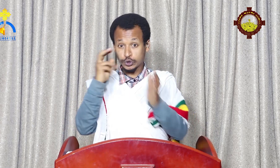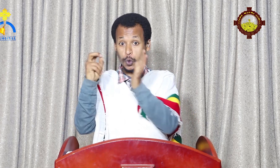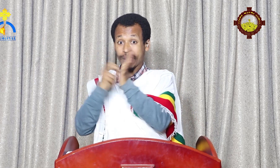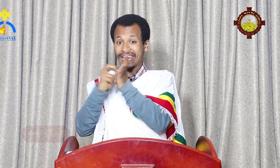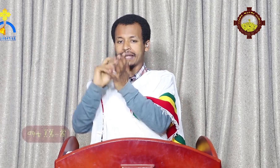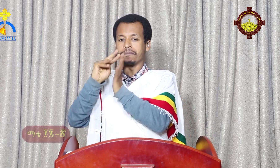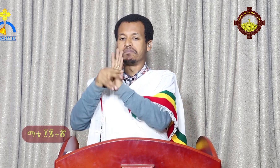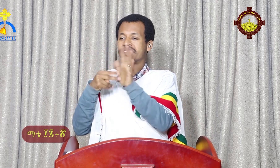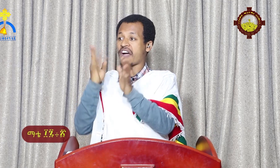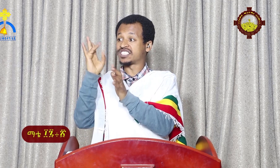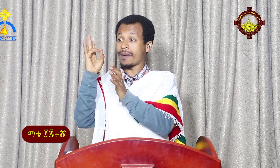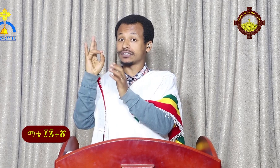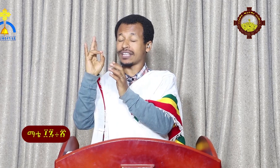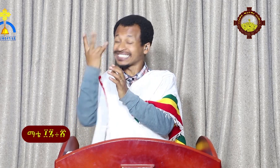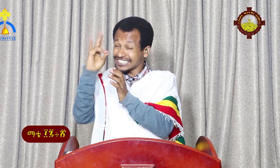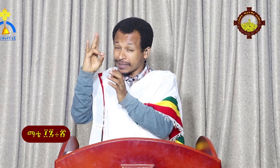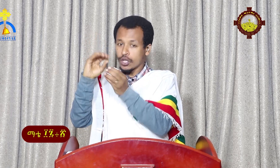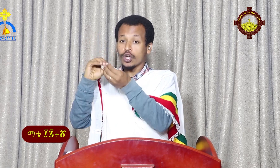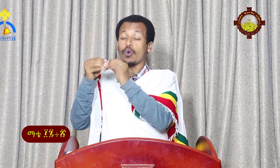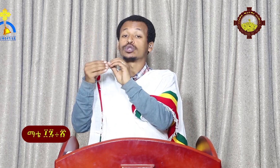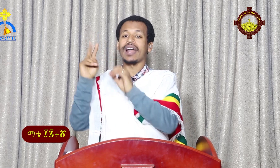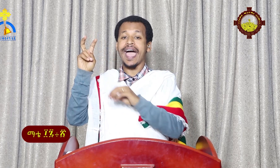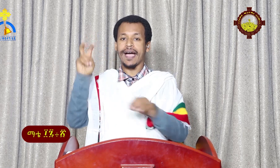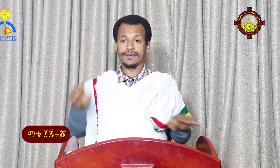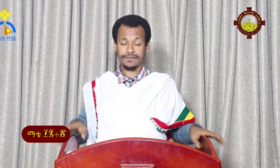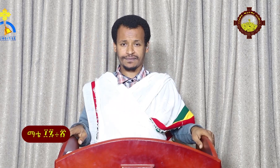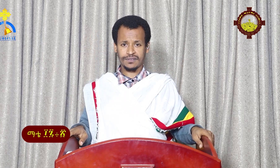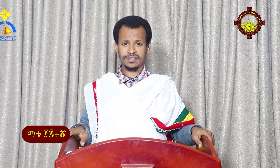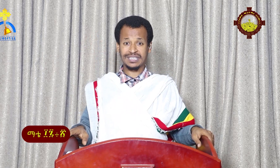የማቴዎስ ወንጌል ምዕራፍ 7 17 ቁጥር 20